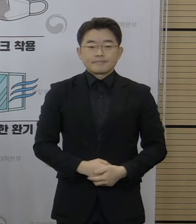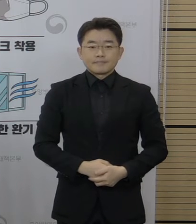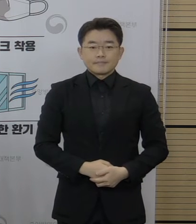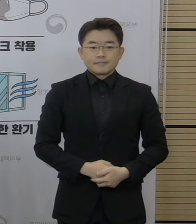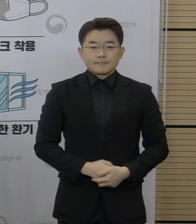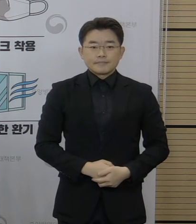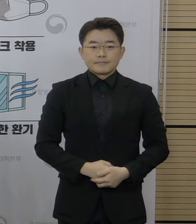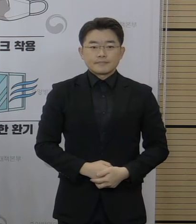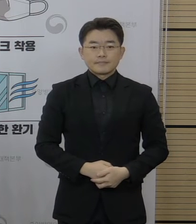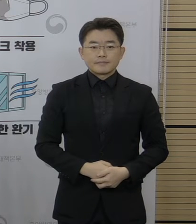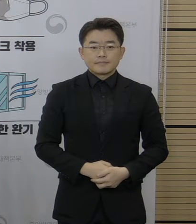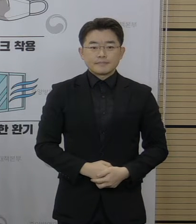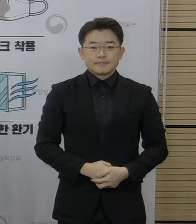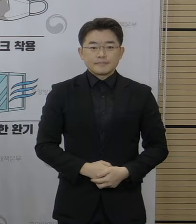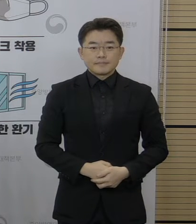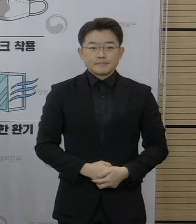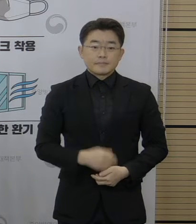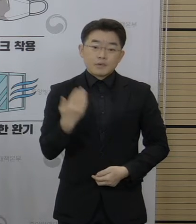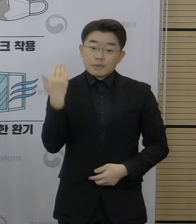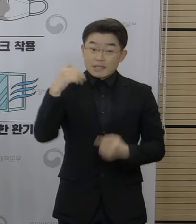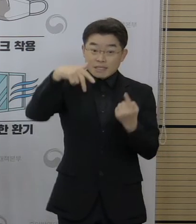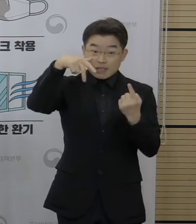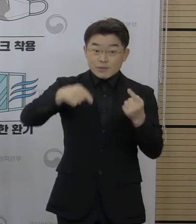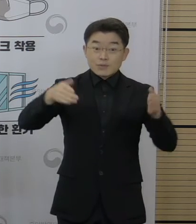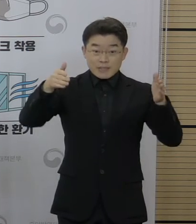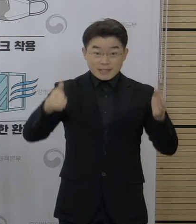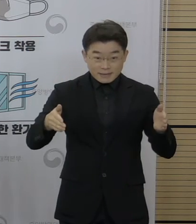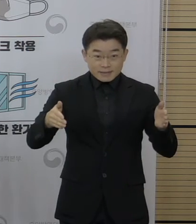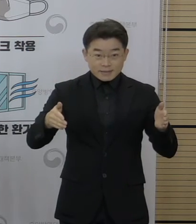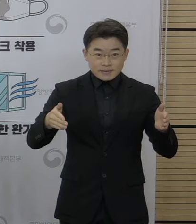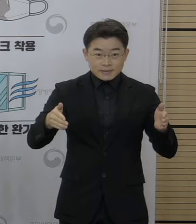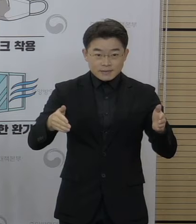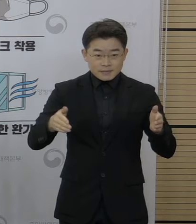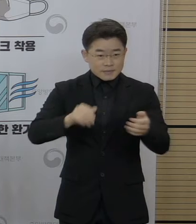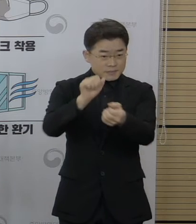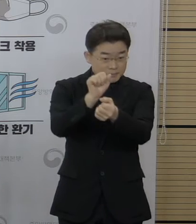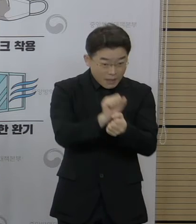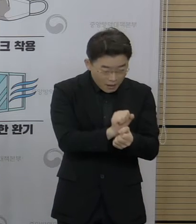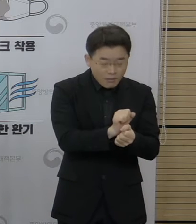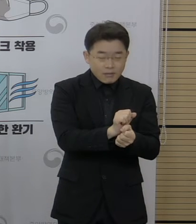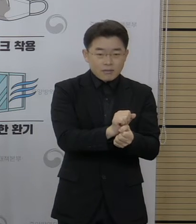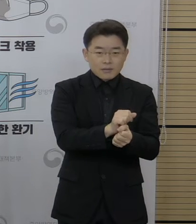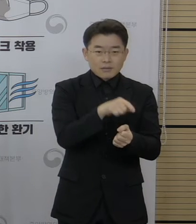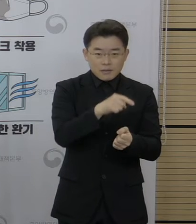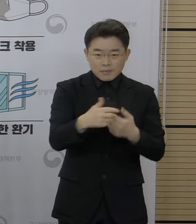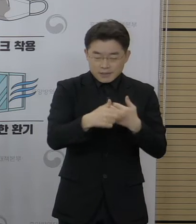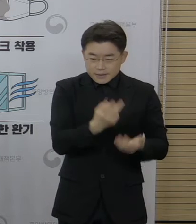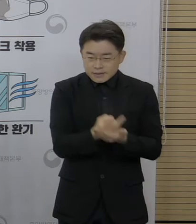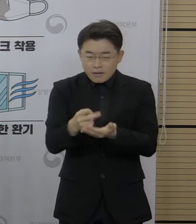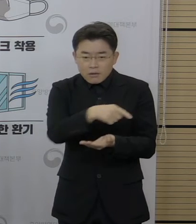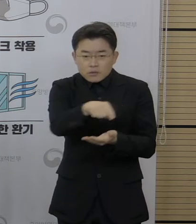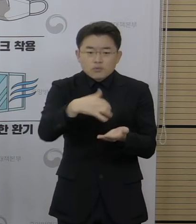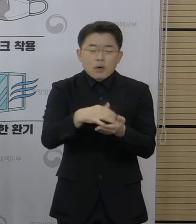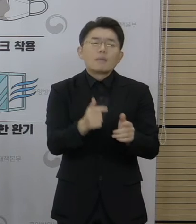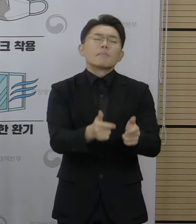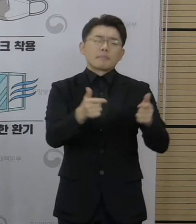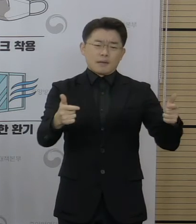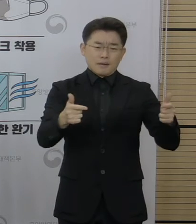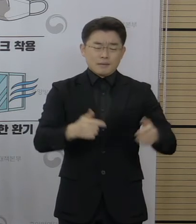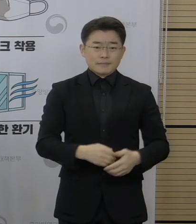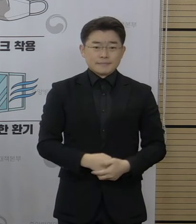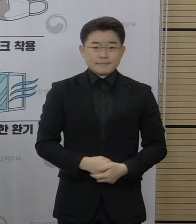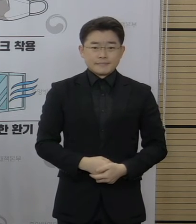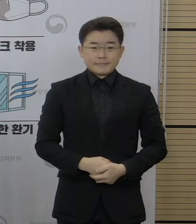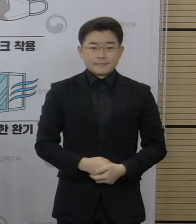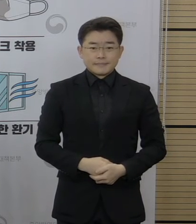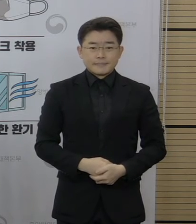드리겠습니다 최근 1주간 신규 및 제원 중인 위증 좀 환자와 사망자 가 큰 폭으로 증가하였습니다